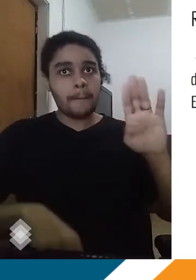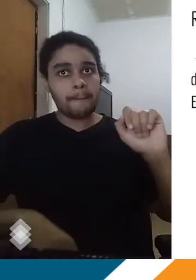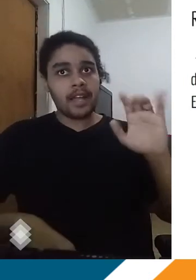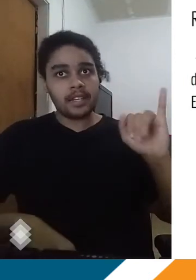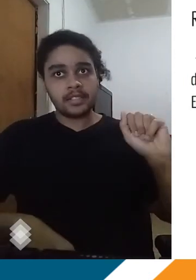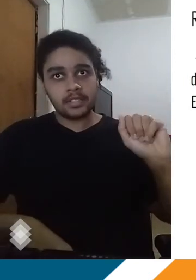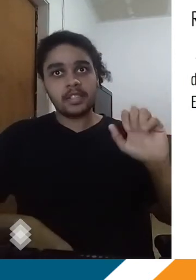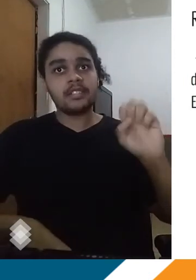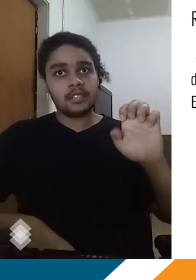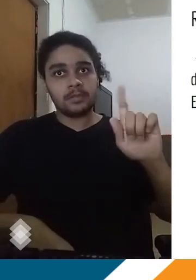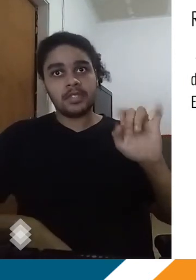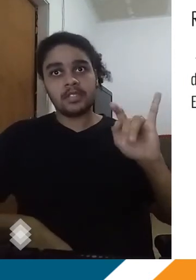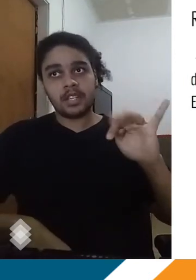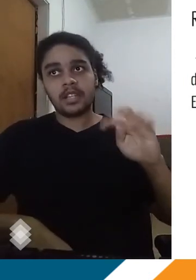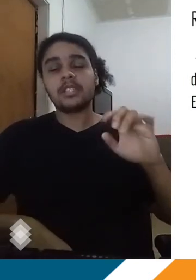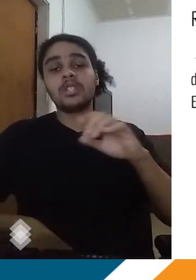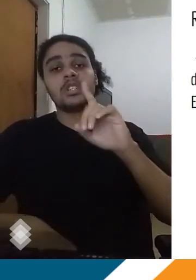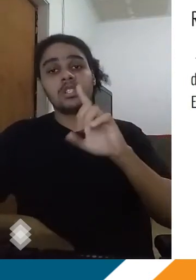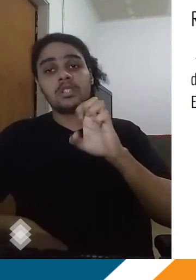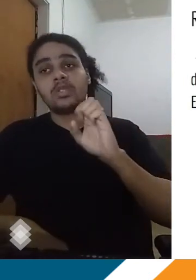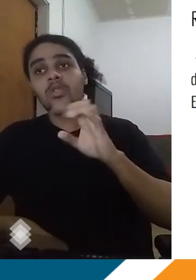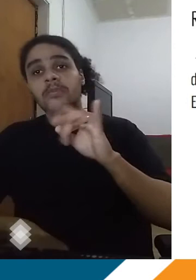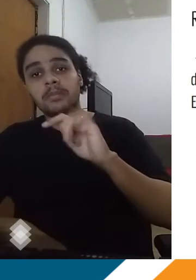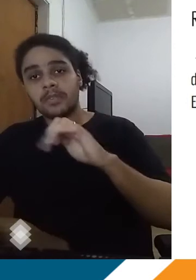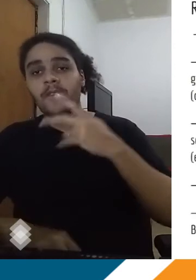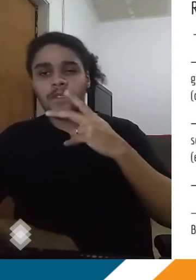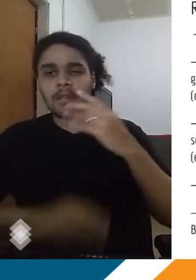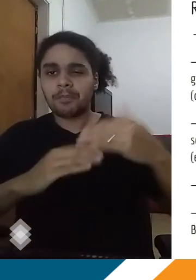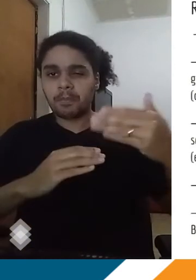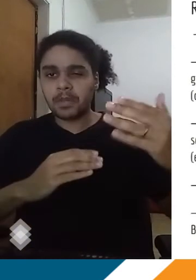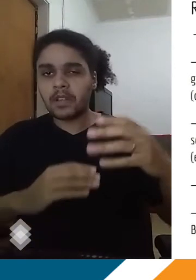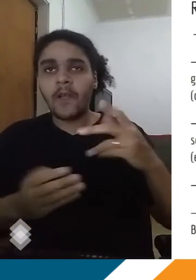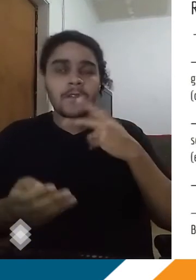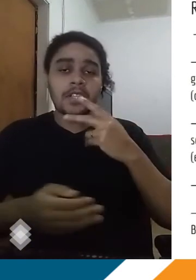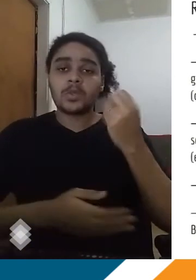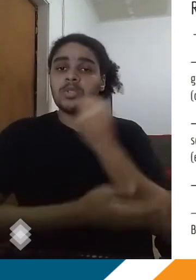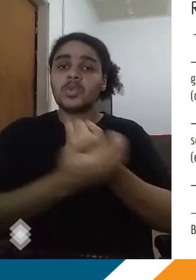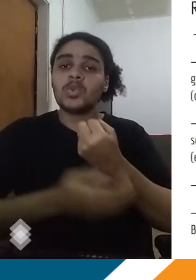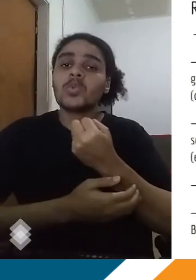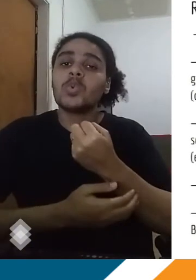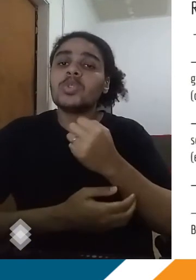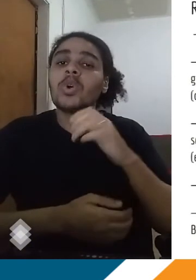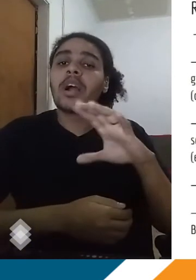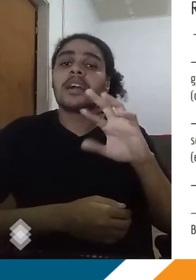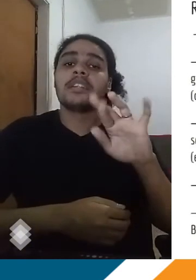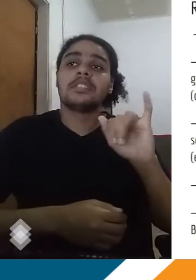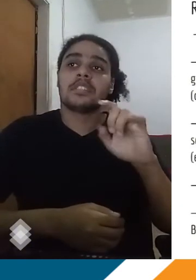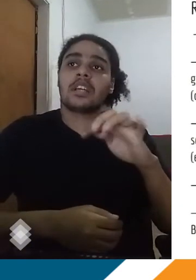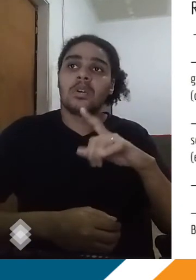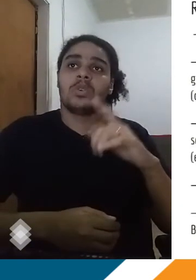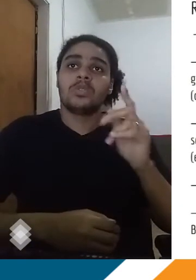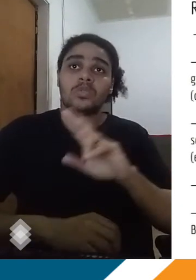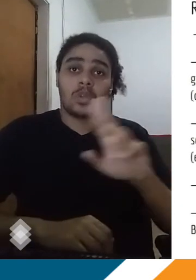que não existem no Brasil. A gente vai falar mais sobre isso um pouco mais para frente. Falando sobre os escudos